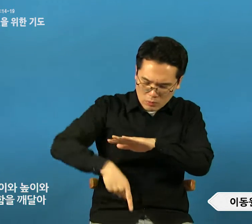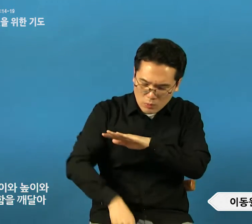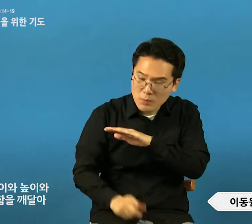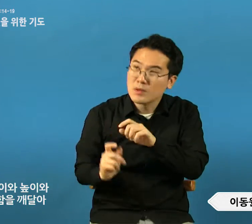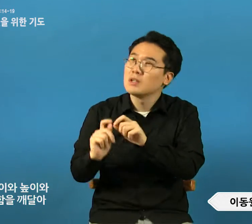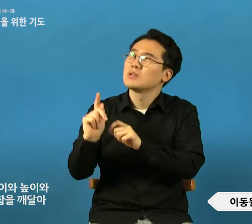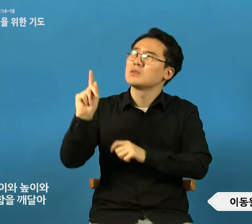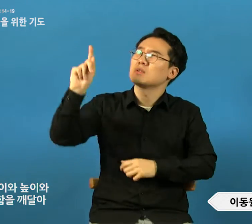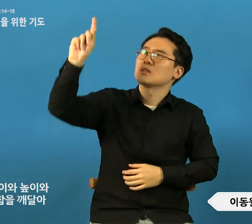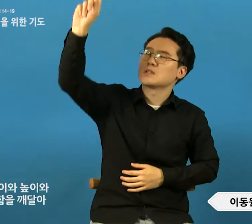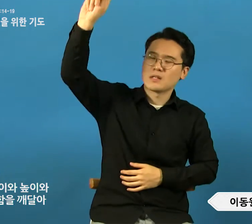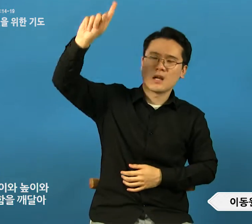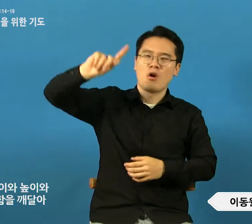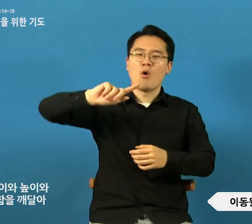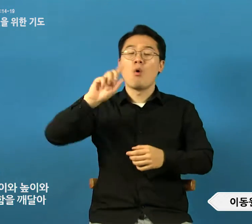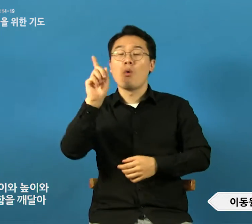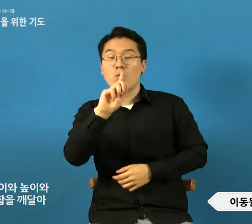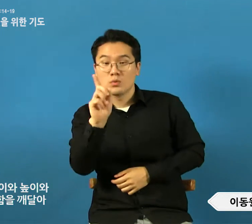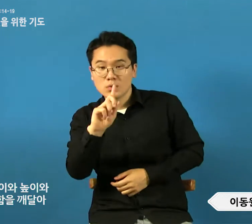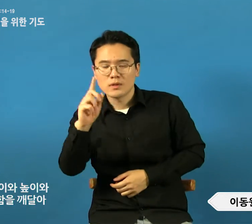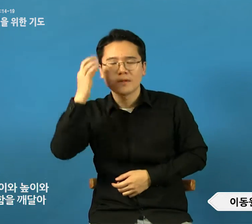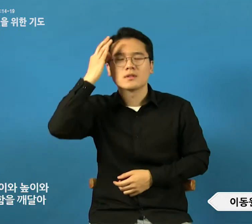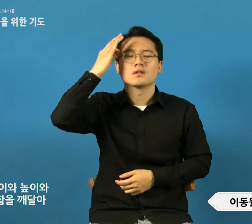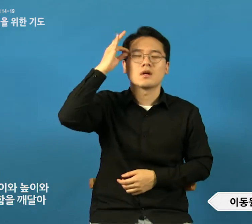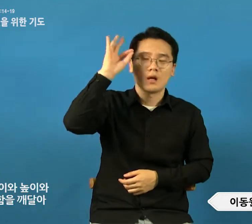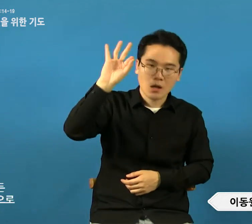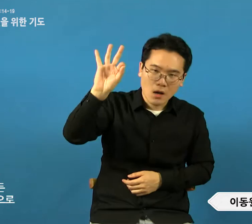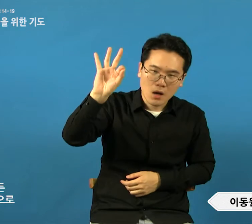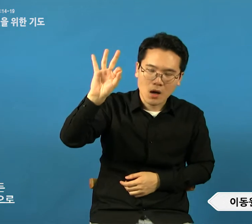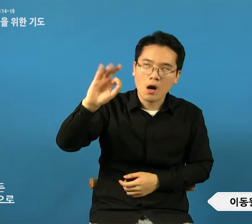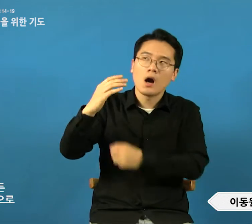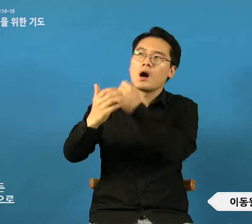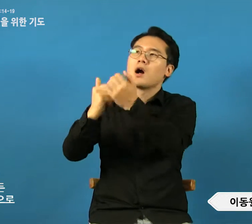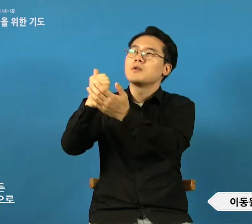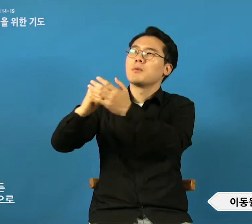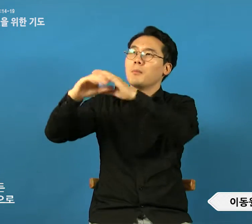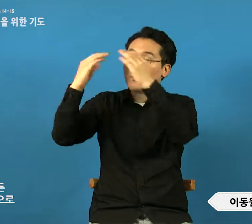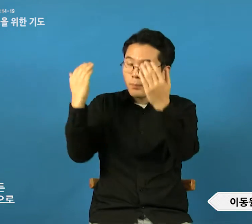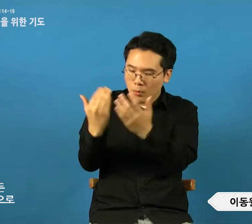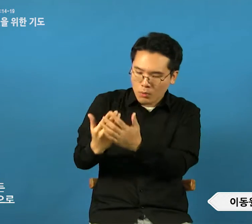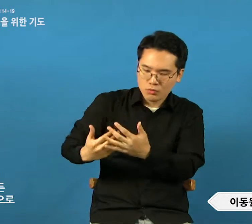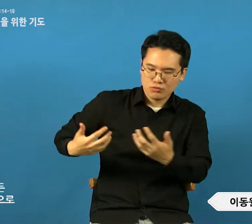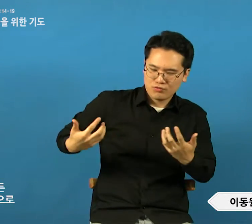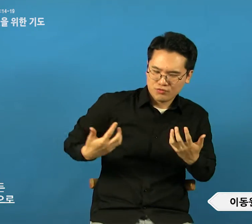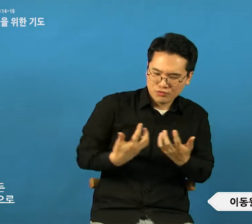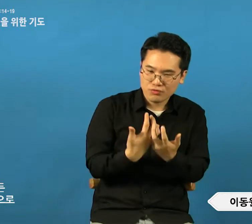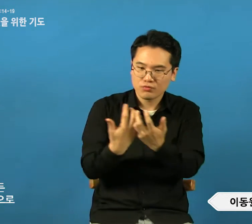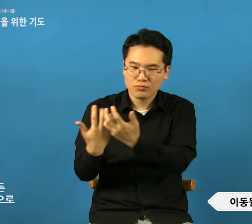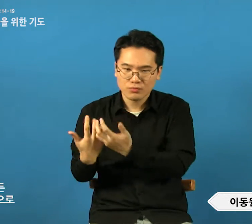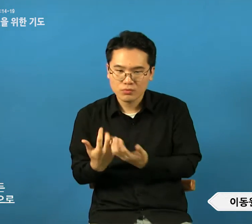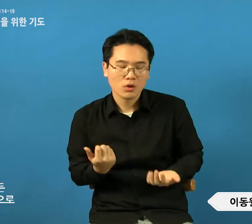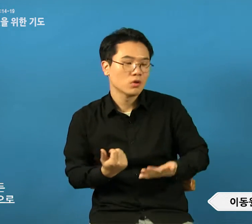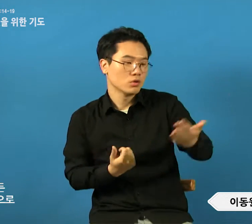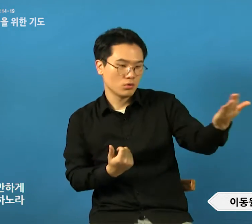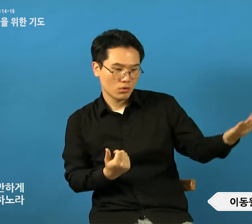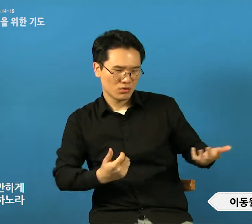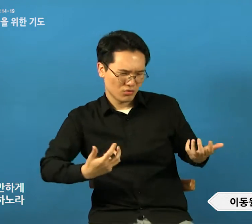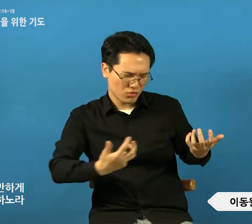어떠함을 깨달아 하나님의 모든 충만하신 것으로 너희에게 충만하게 하시기를 구하노라.